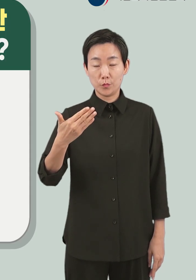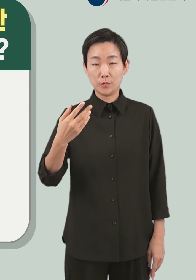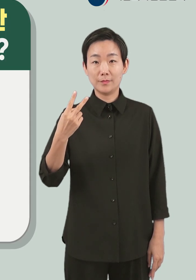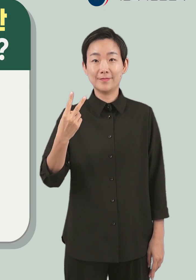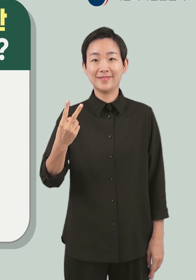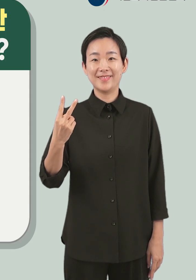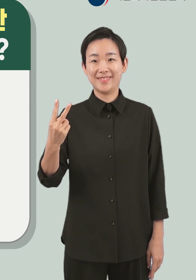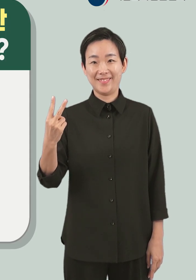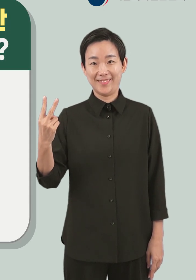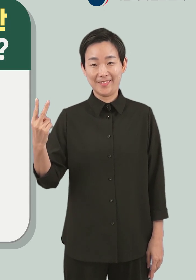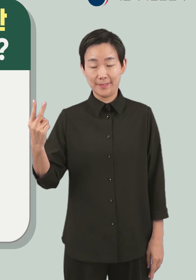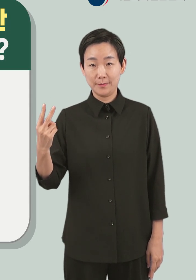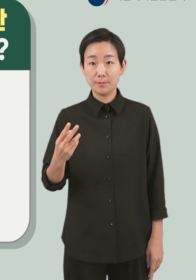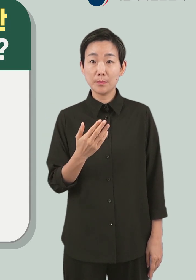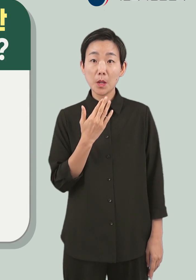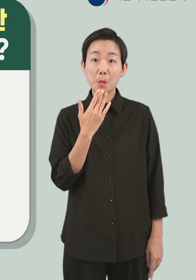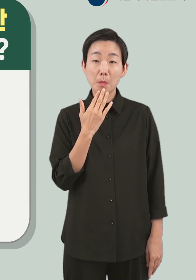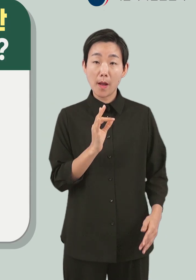고객센터